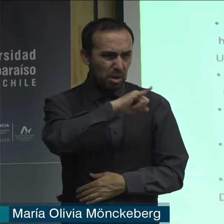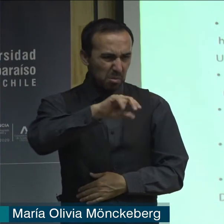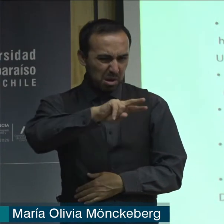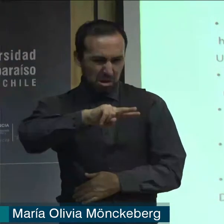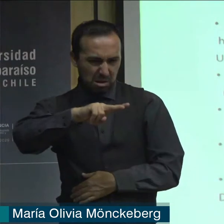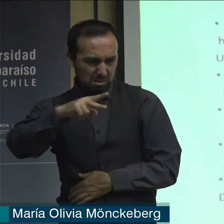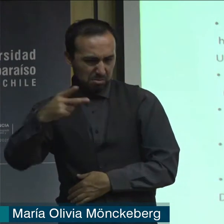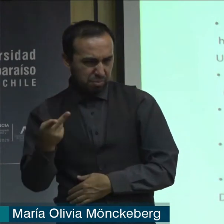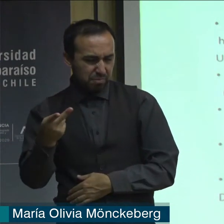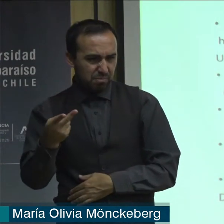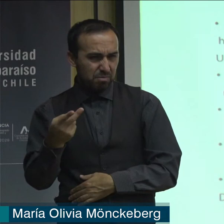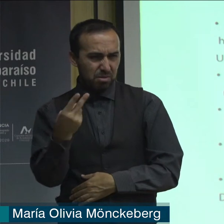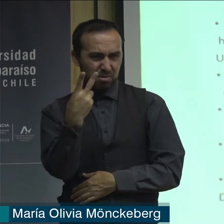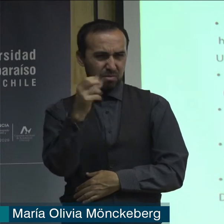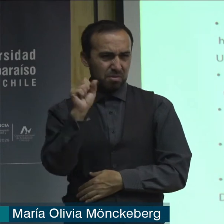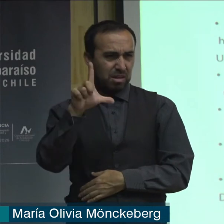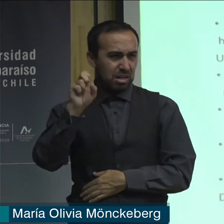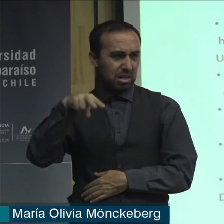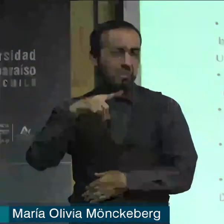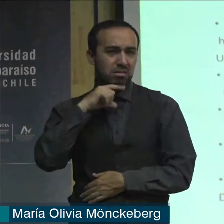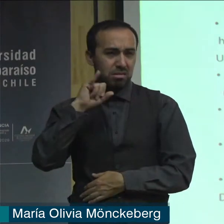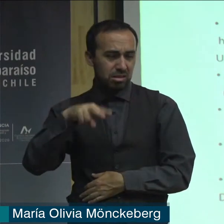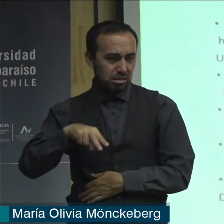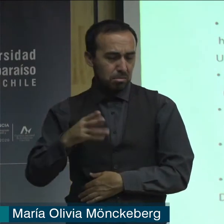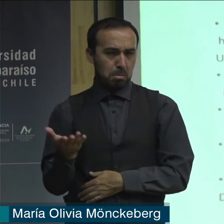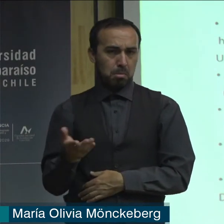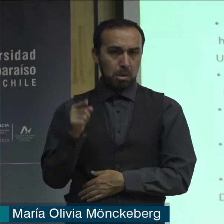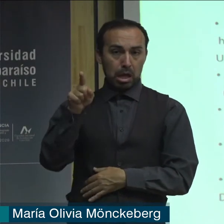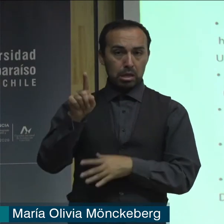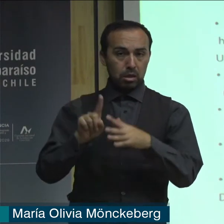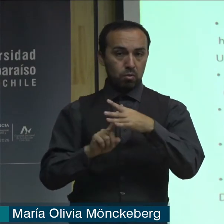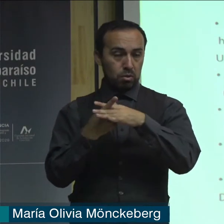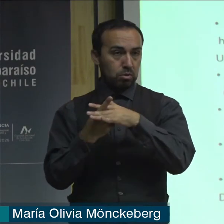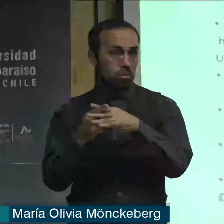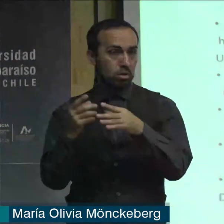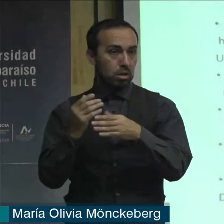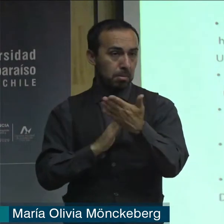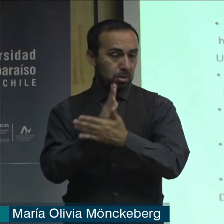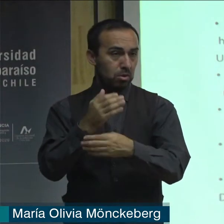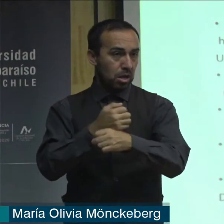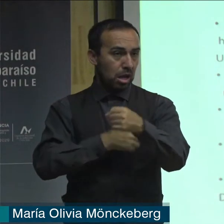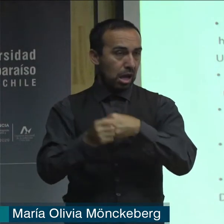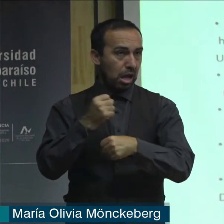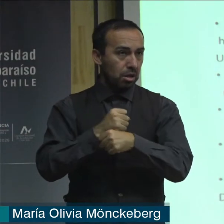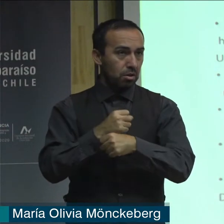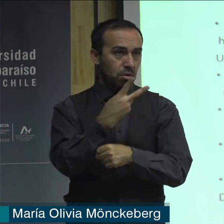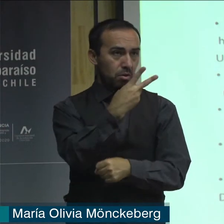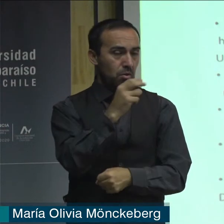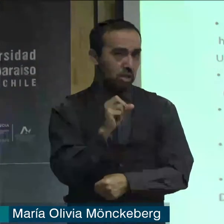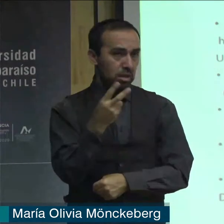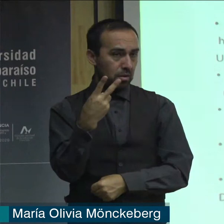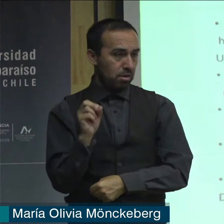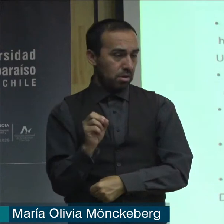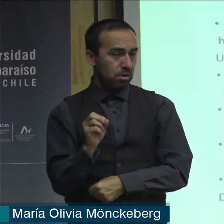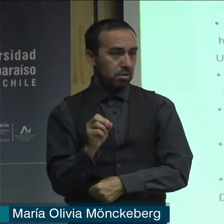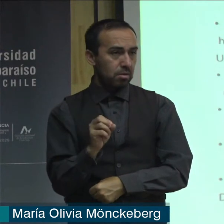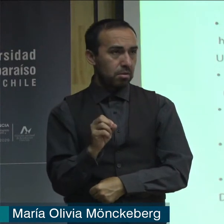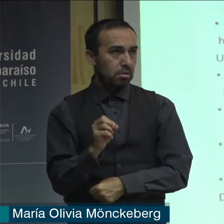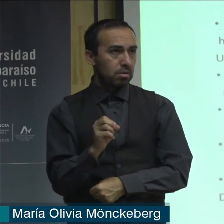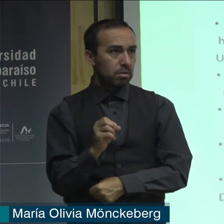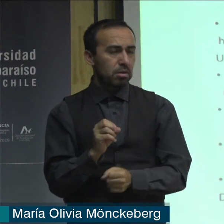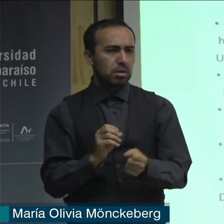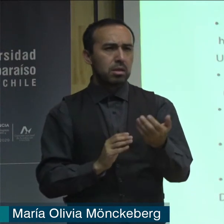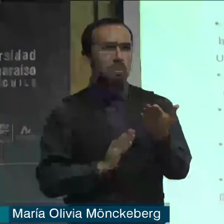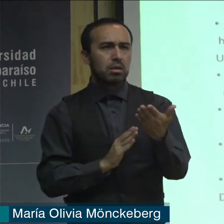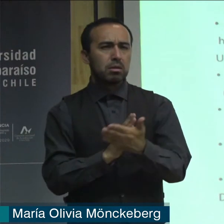ahora Valentín letelier esta fundación es de 2020 apareció un poquito entre